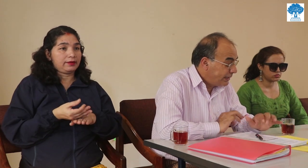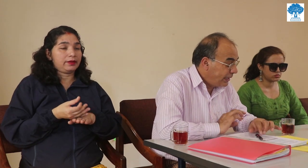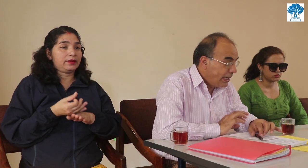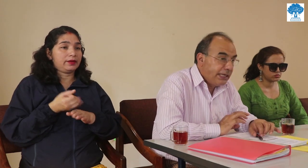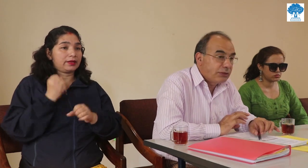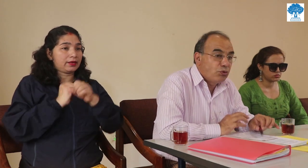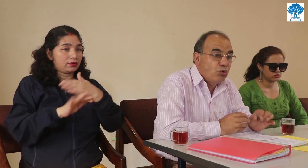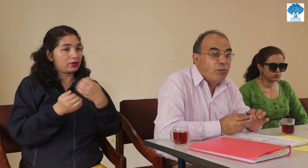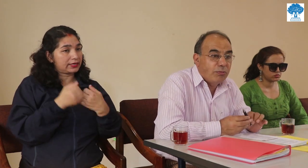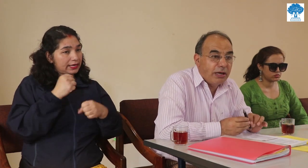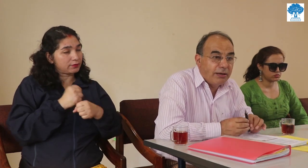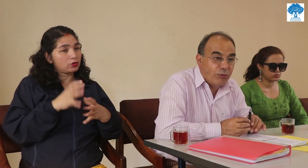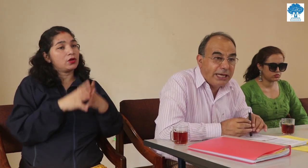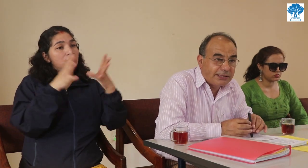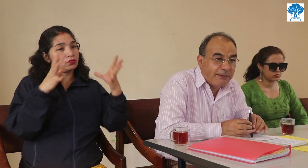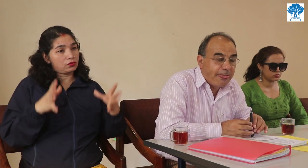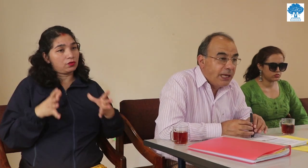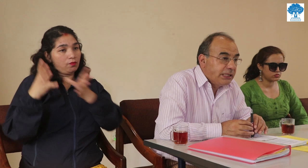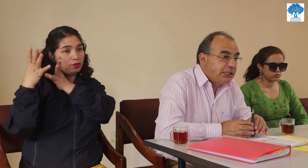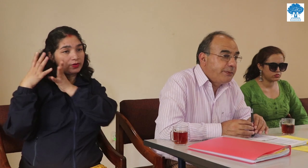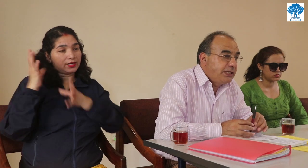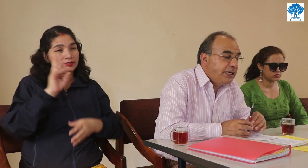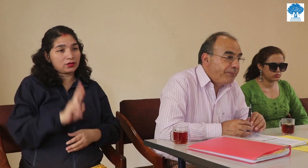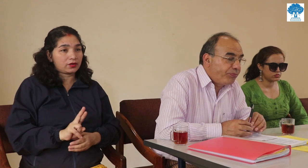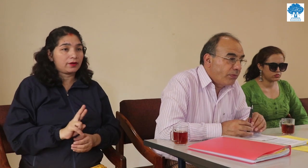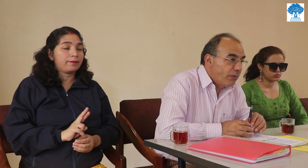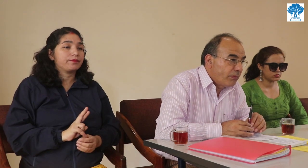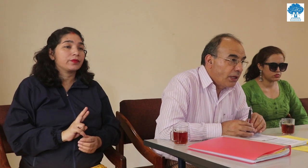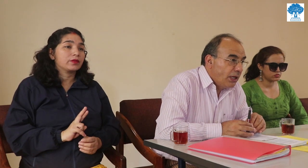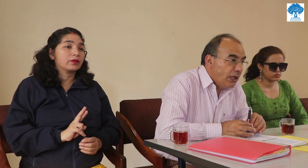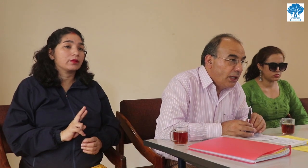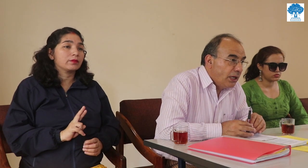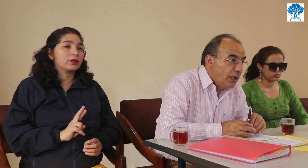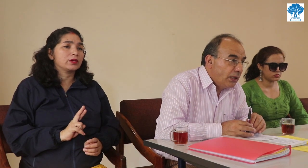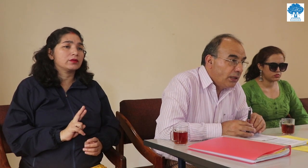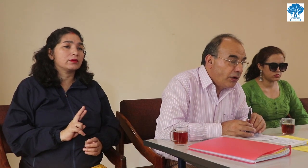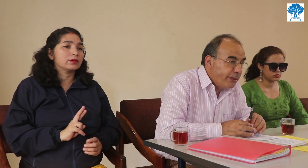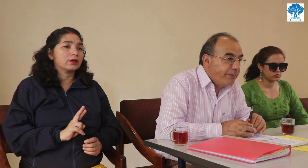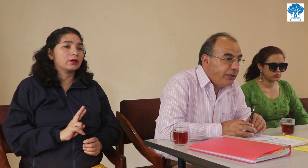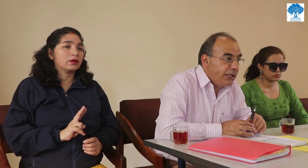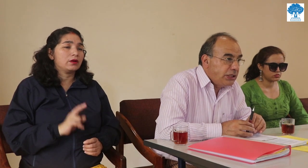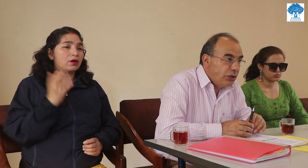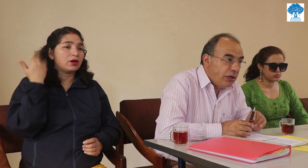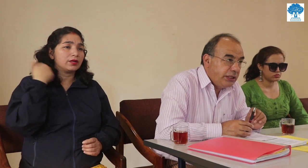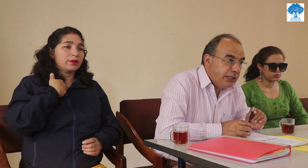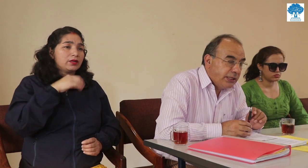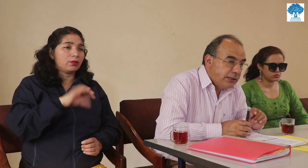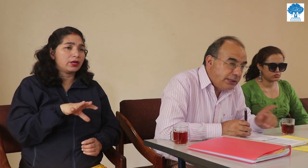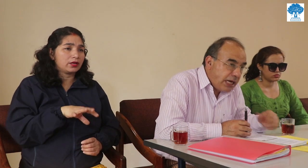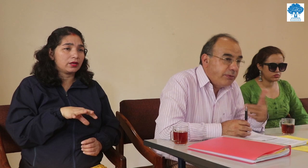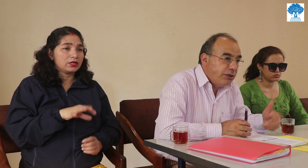कामहरूमा चाहिँ यसको ठुलो भूमिका छ। त्यसपछि अघि मैले भने